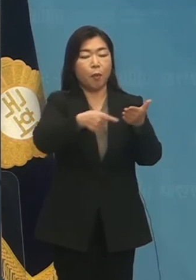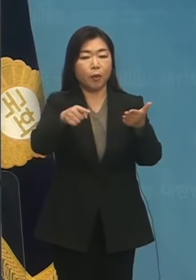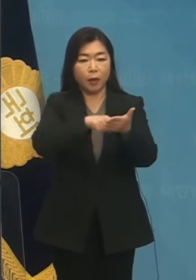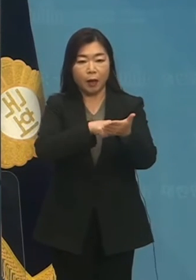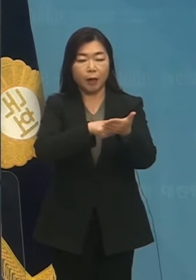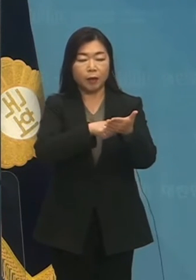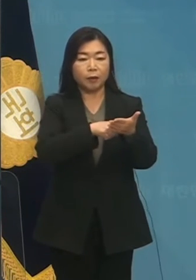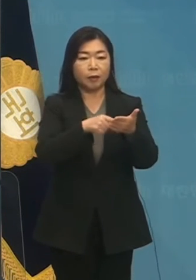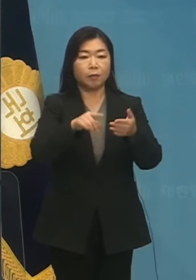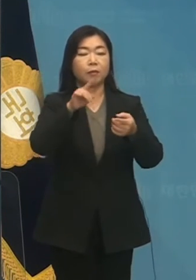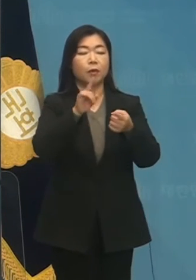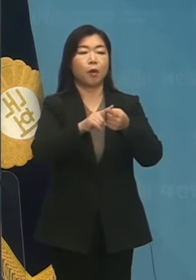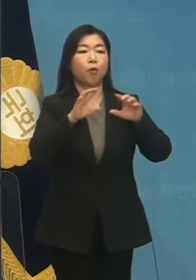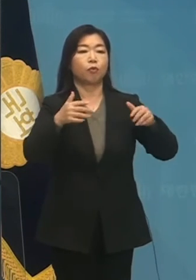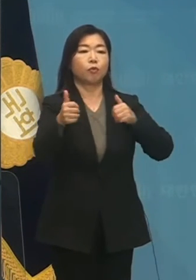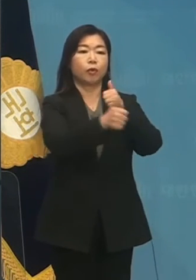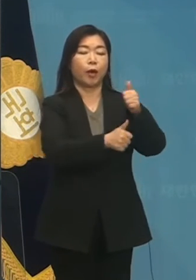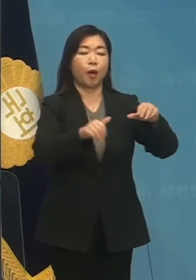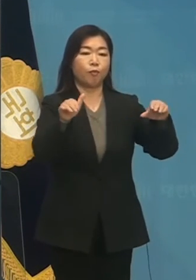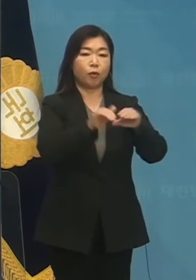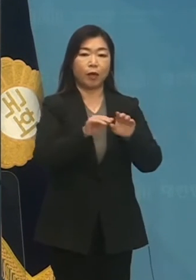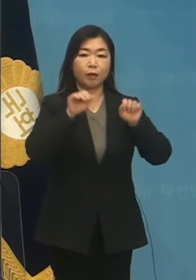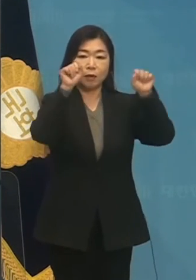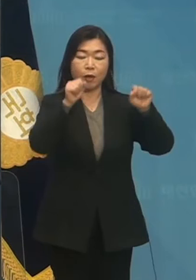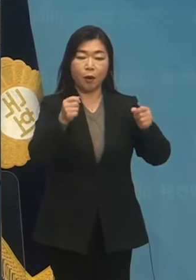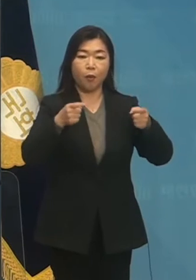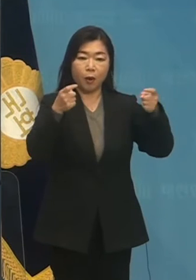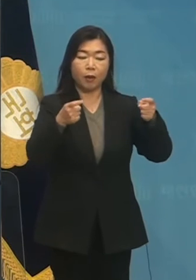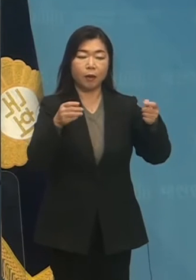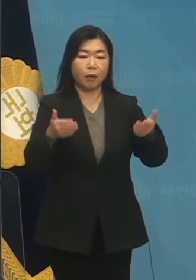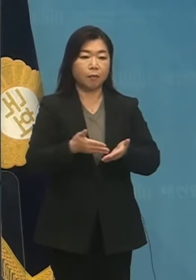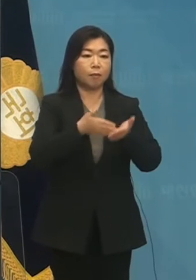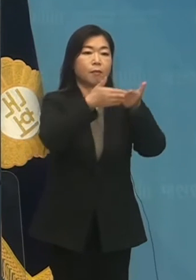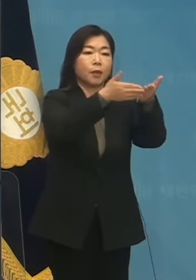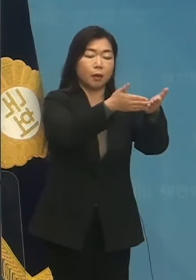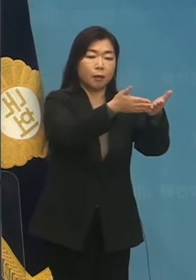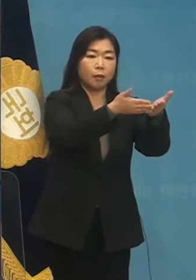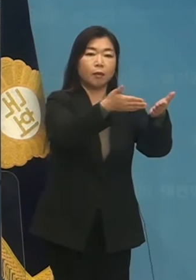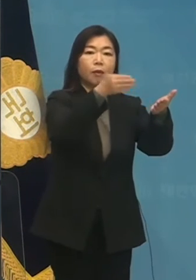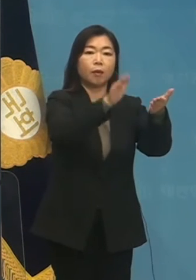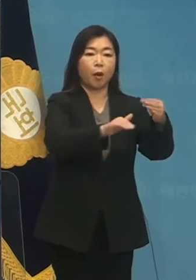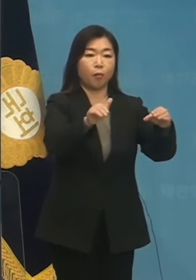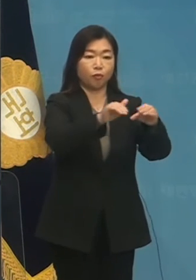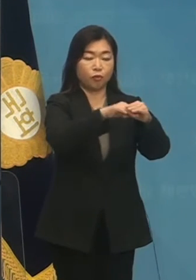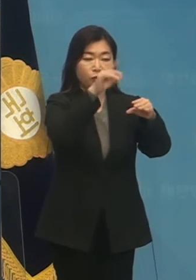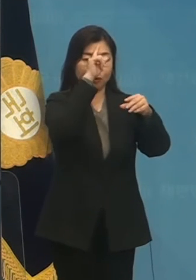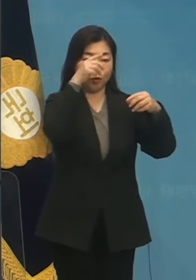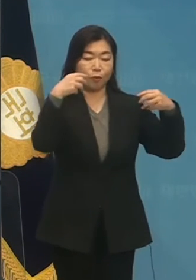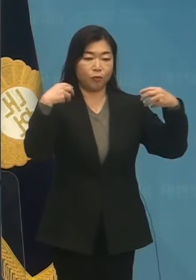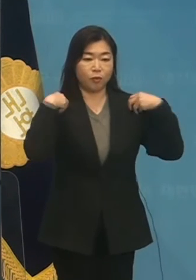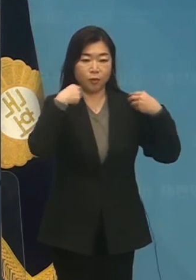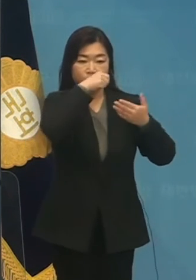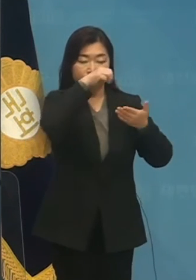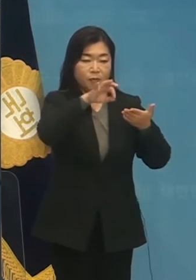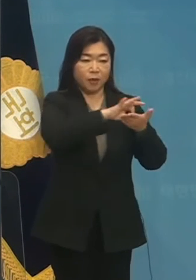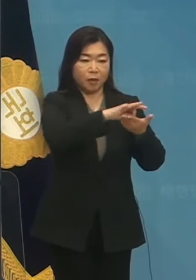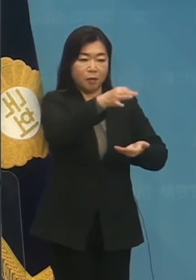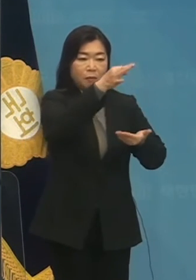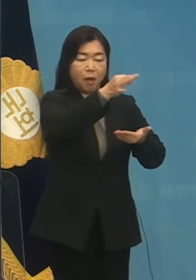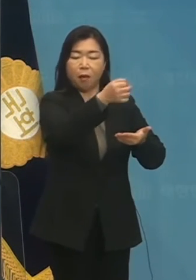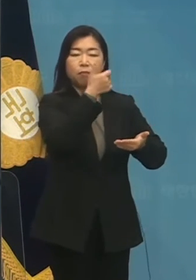위해 국회 문체위 차원에서 1,000억 원을 적용시켰습니다만 문재인 정부는 재정 상황을